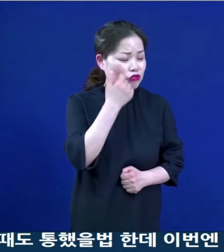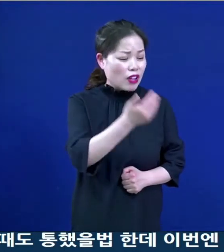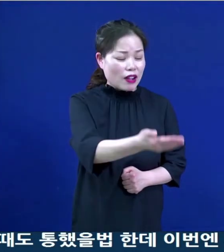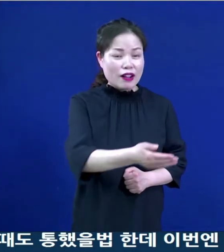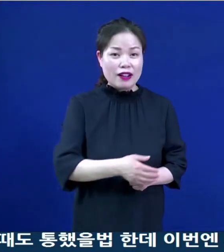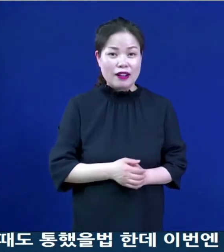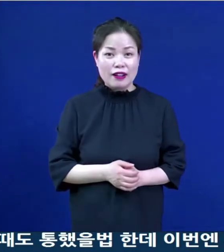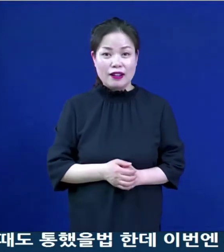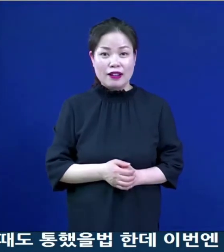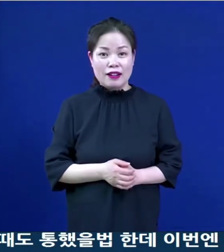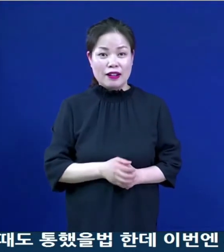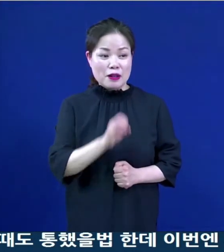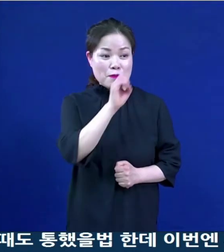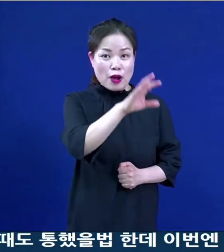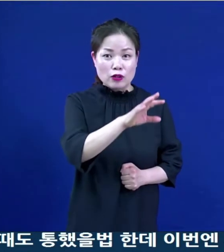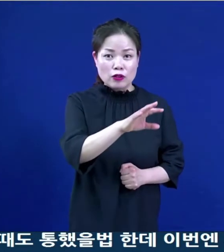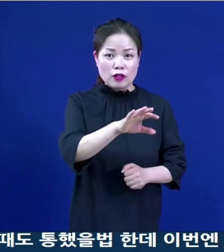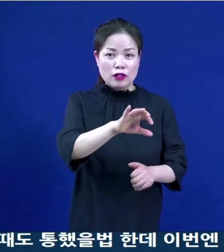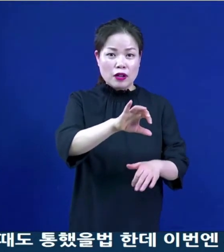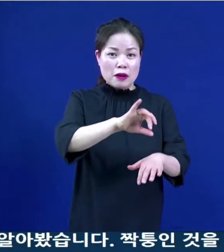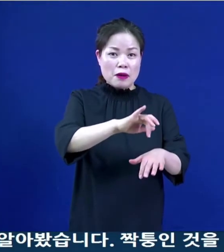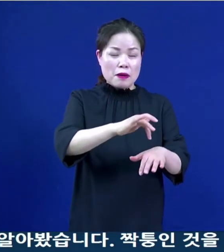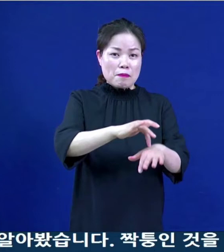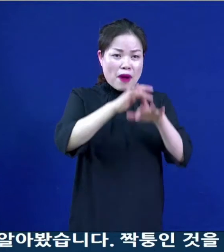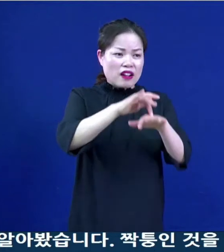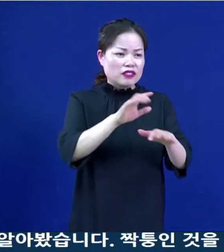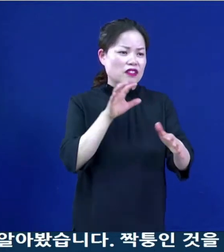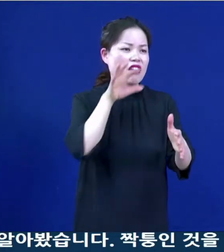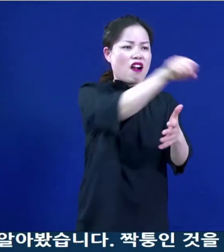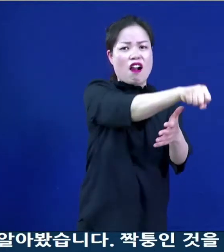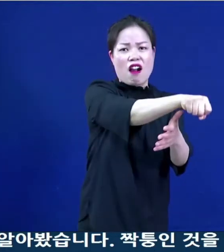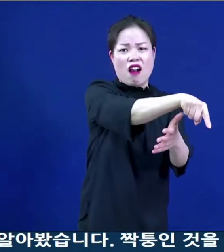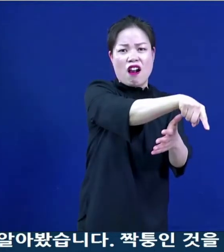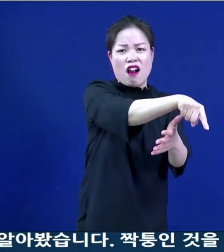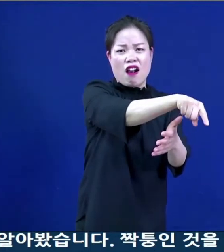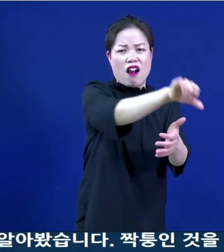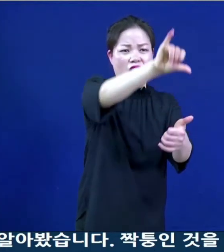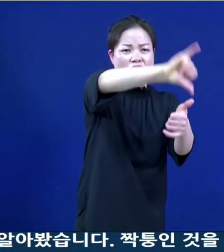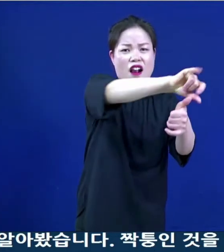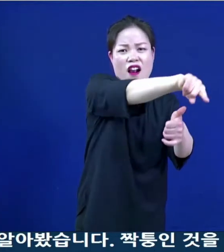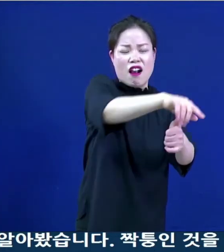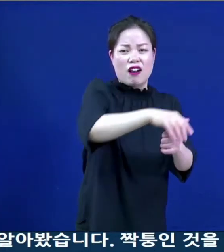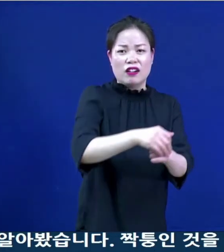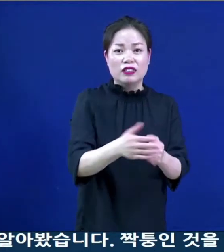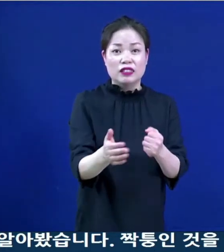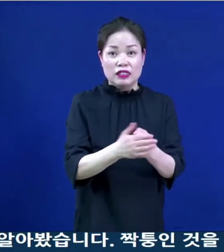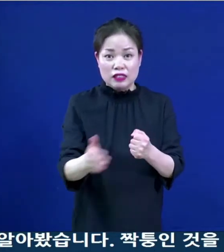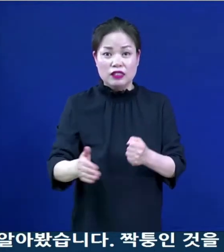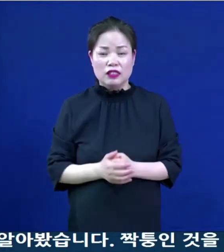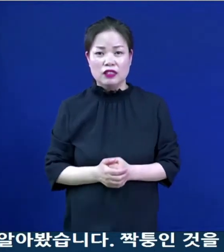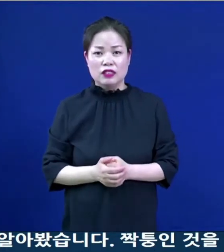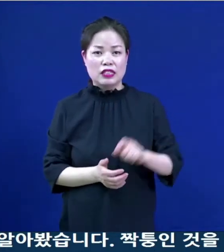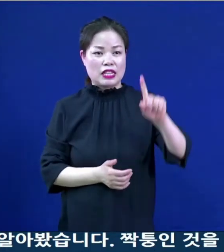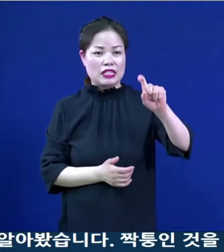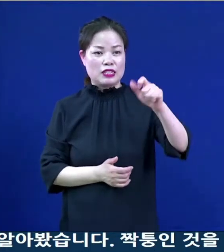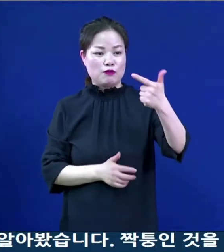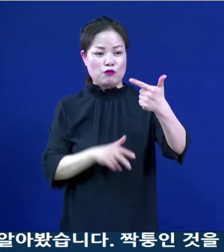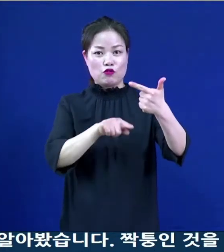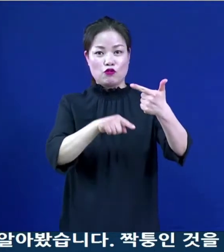누구냐? 그러면서 오히려 악귀가 달려들은 겁니다. 악귀가 달려들으니까